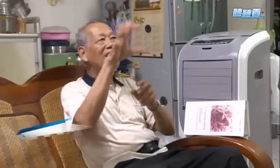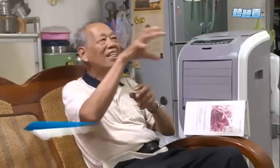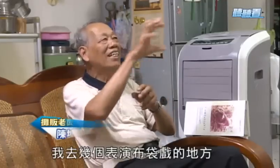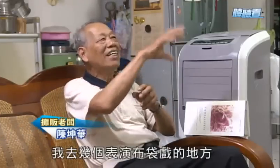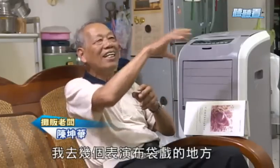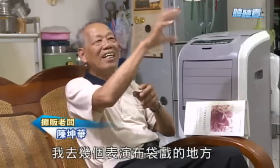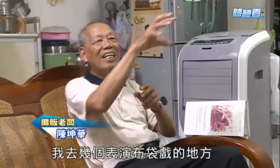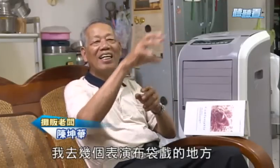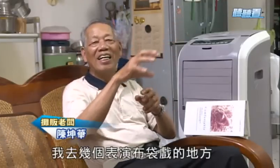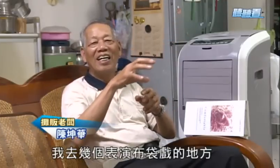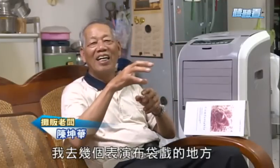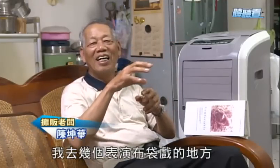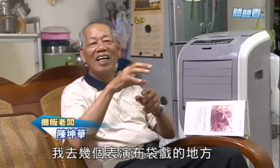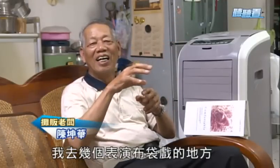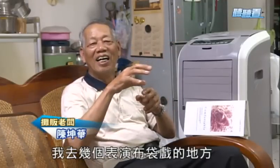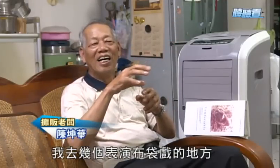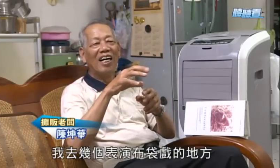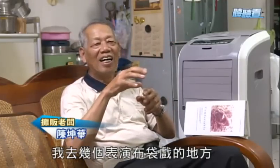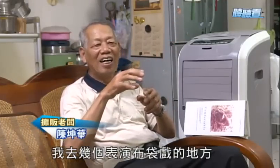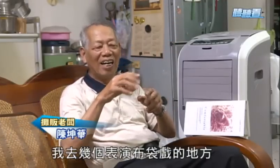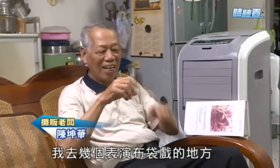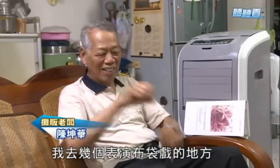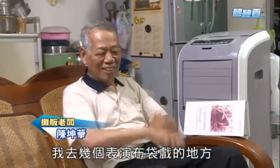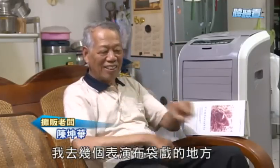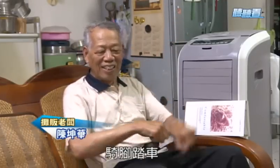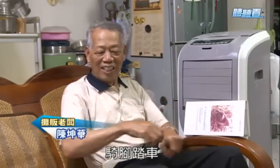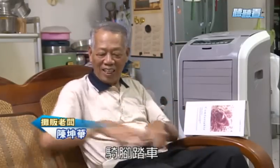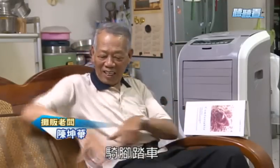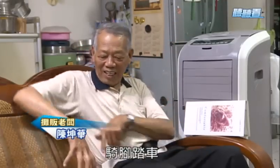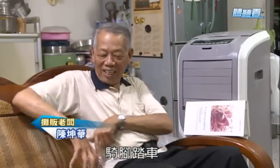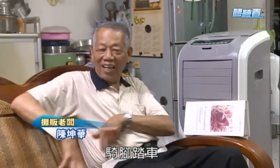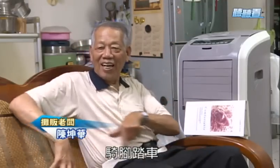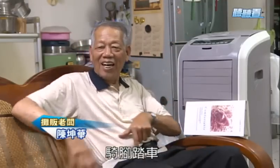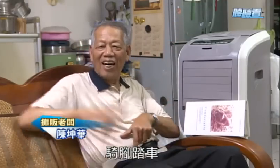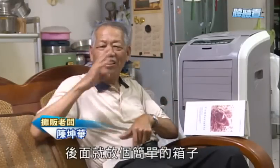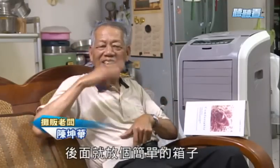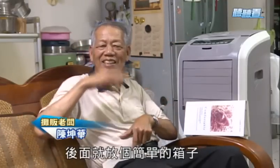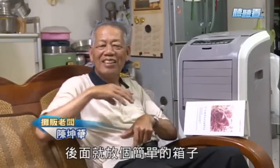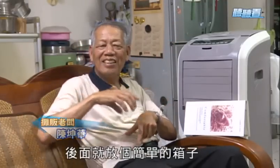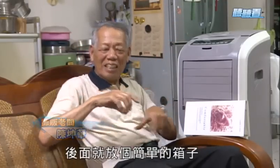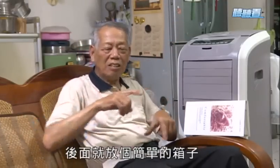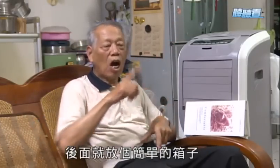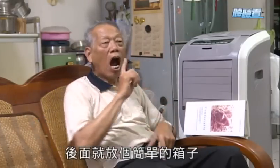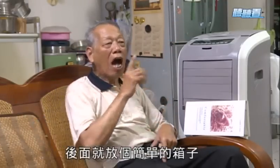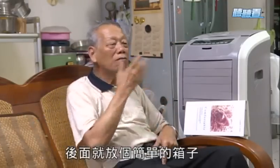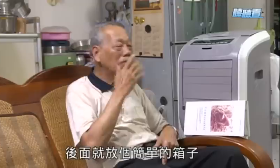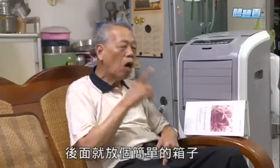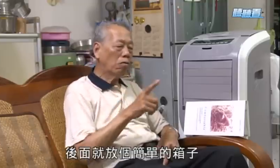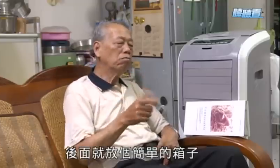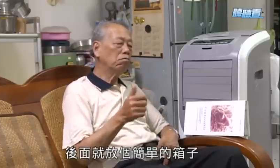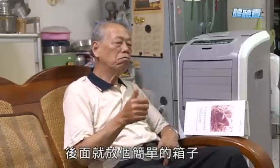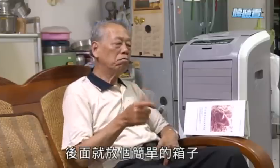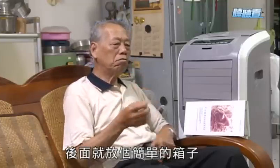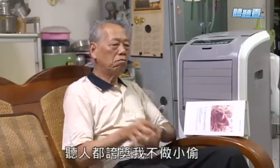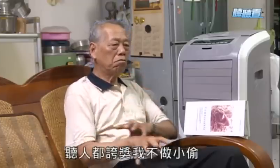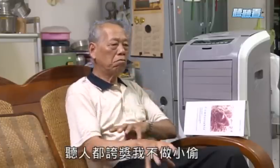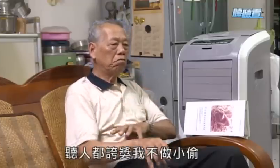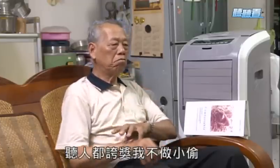我去几个表演布袋戏的地方啊，骑脚踏车，后面呢就放个简单的箱子。听人都夸